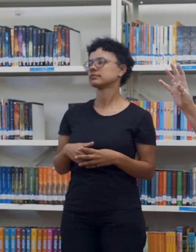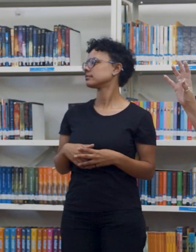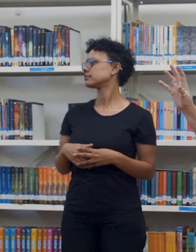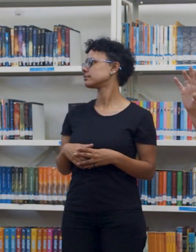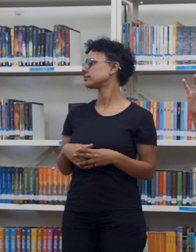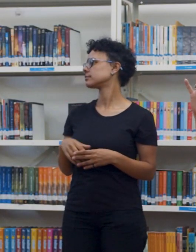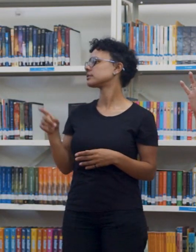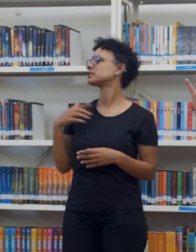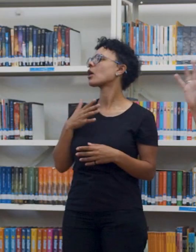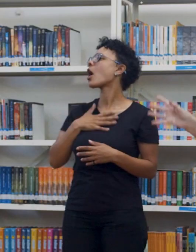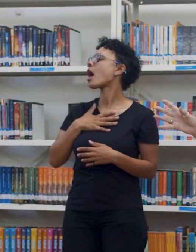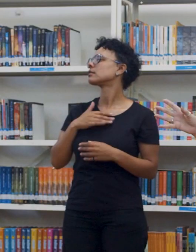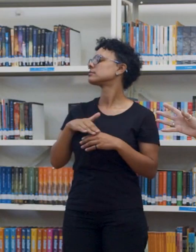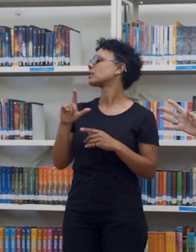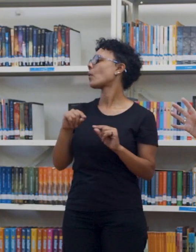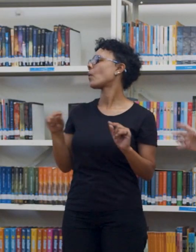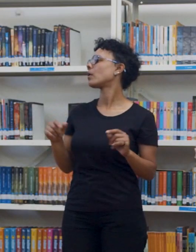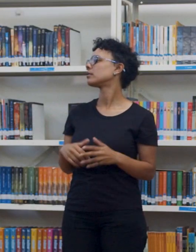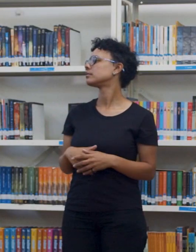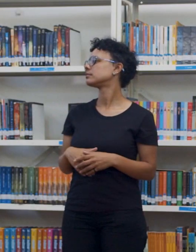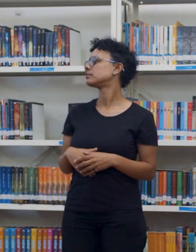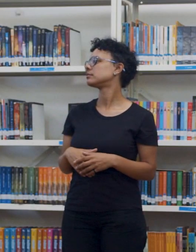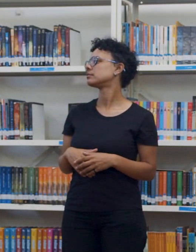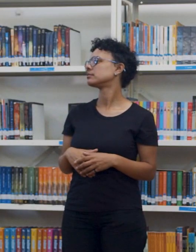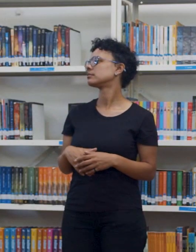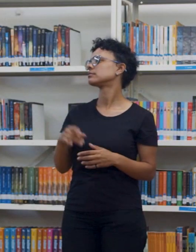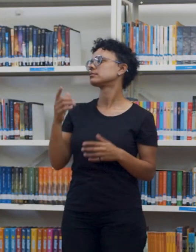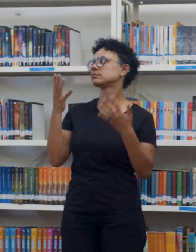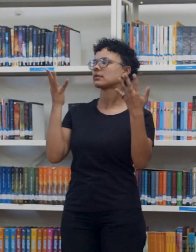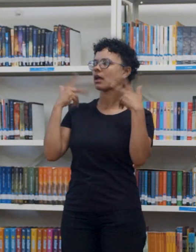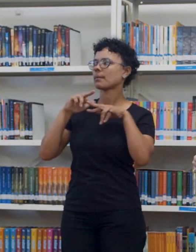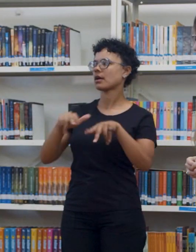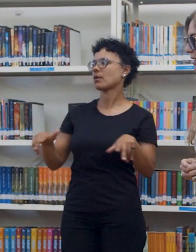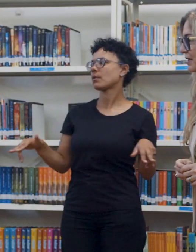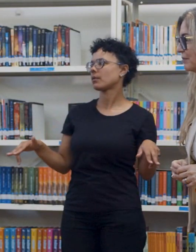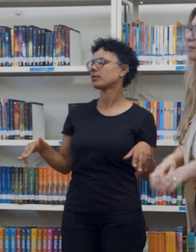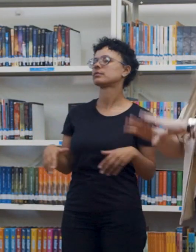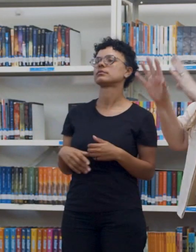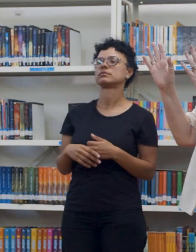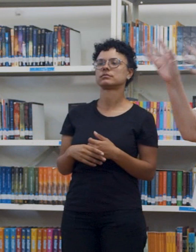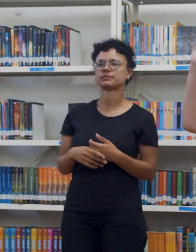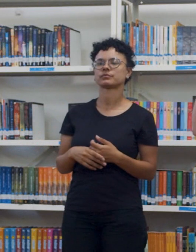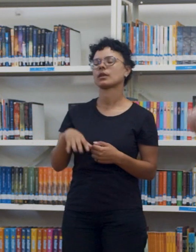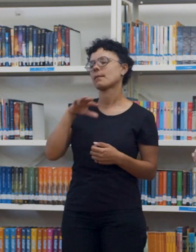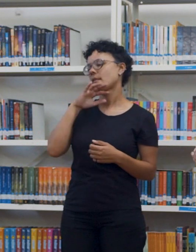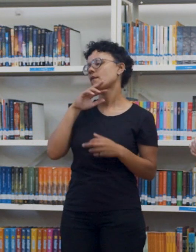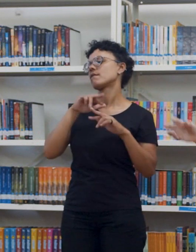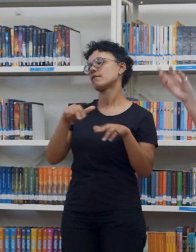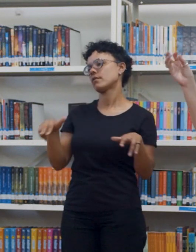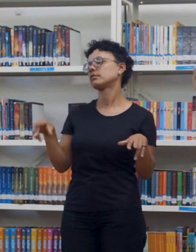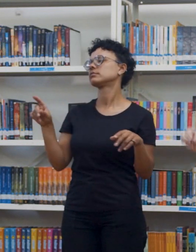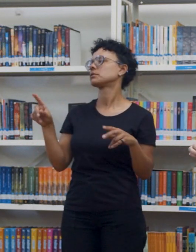O que você gosta demais na vida? Assim? Eu acho que é animais também. Animais.